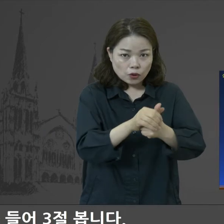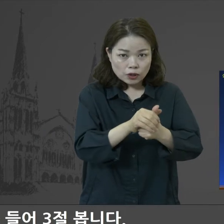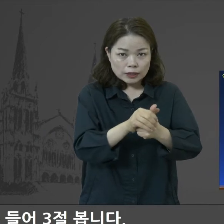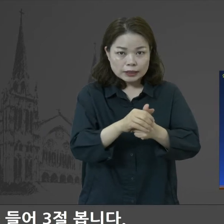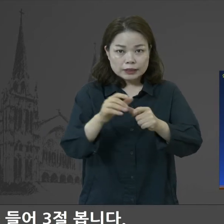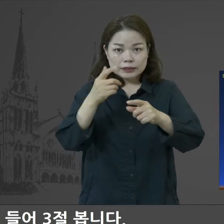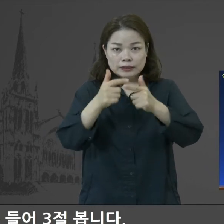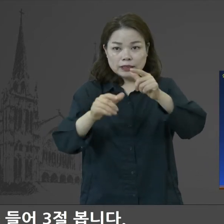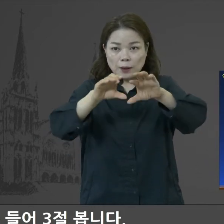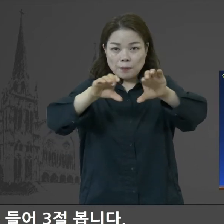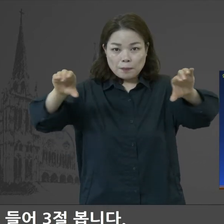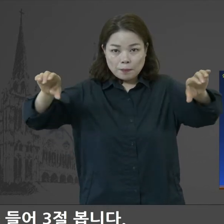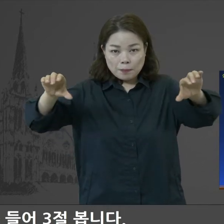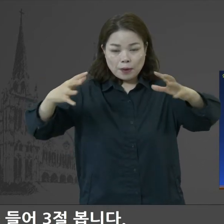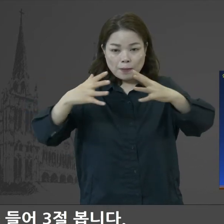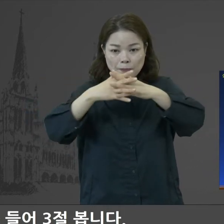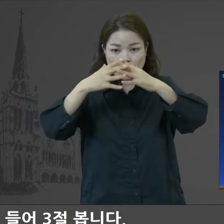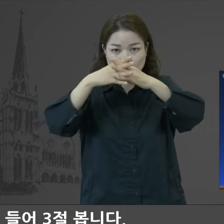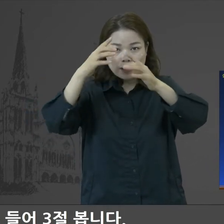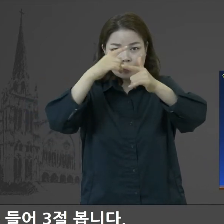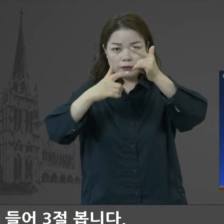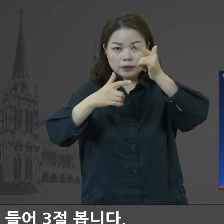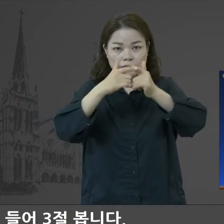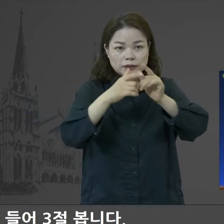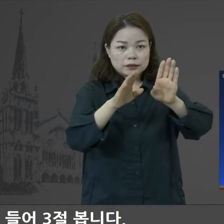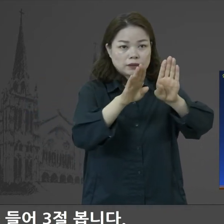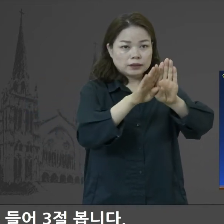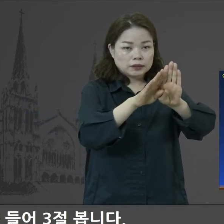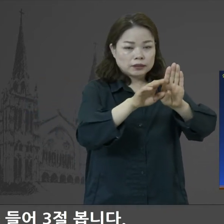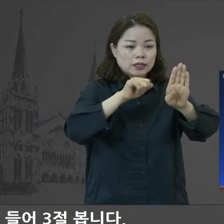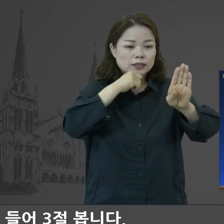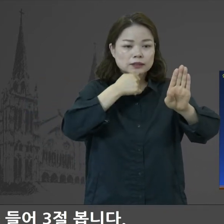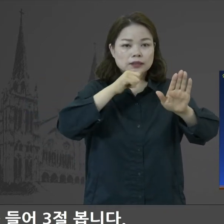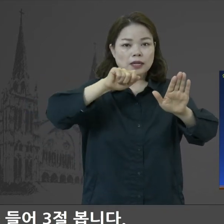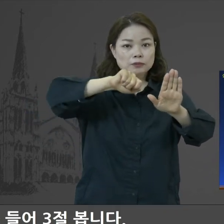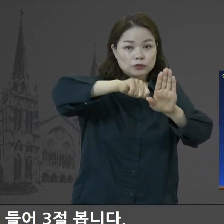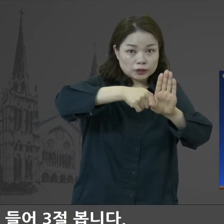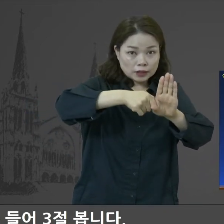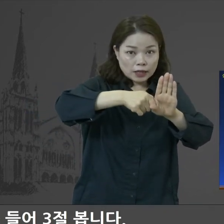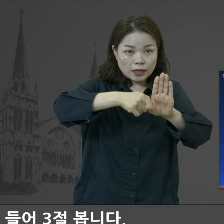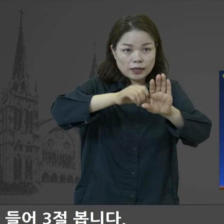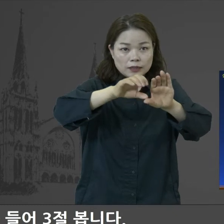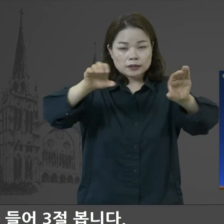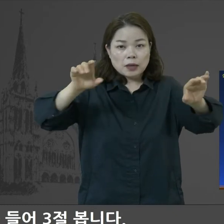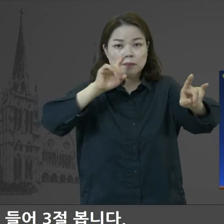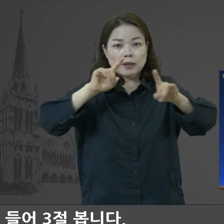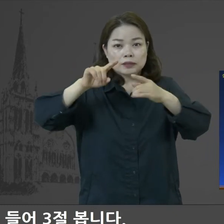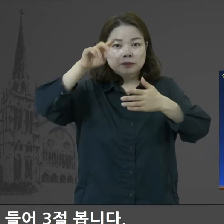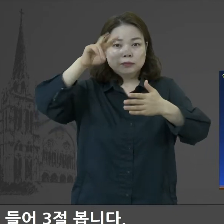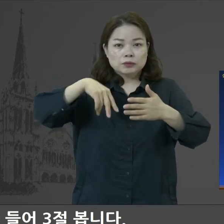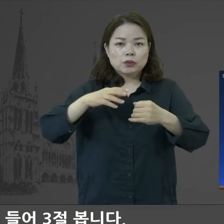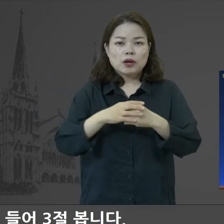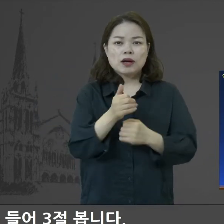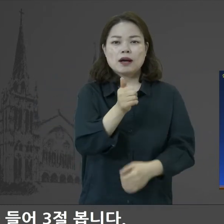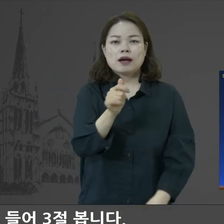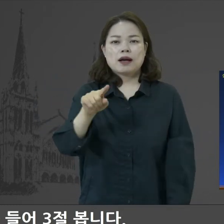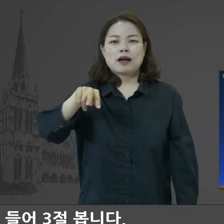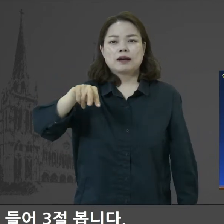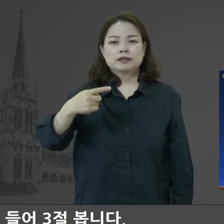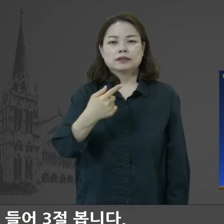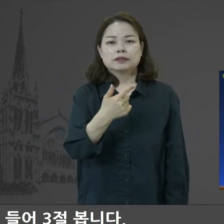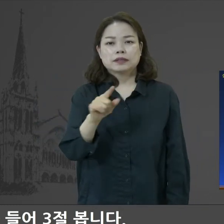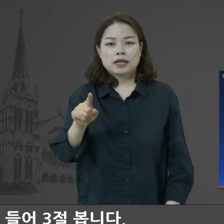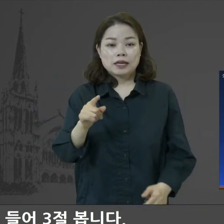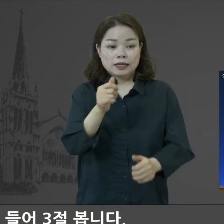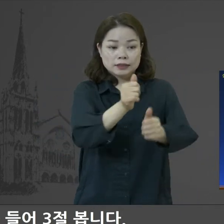얹고 문짝을 달고 자물쇠와 빗장을 갖추었고. 자, 여러분, 이 말씀을 보면 하스나의 자손들이